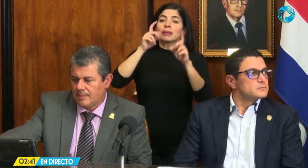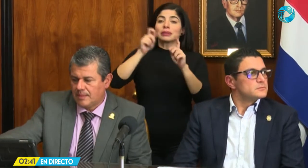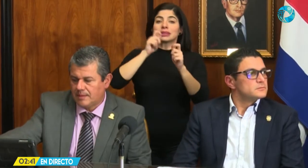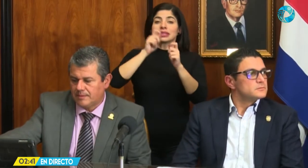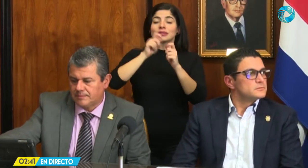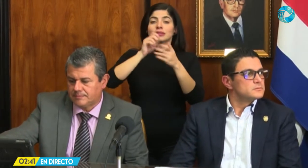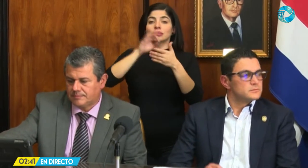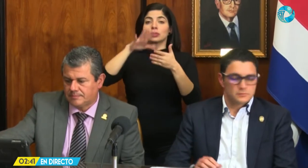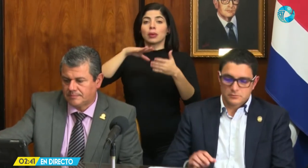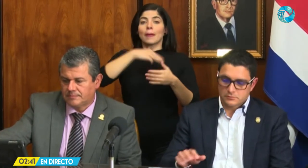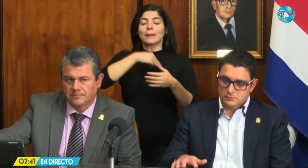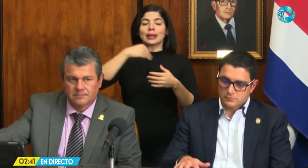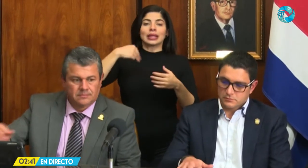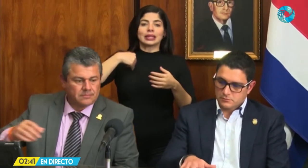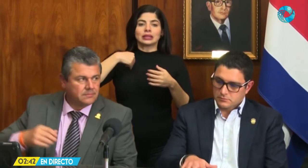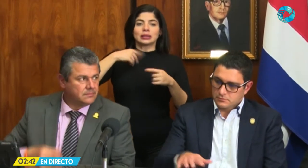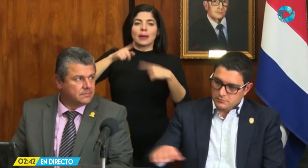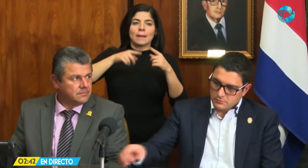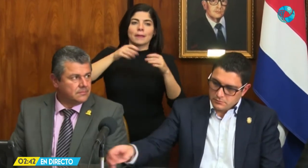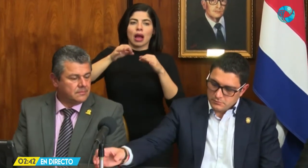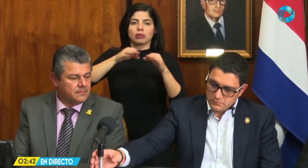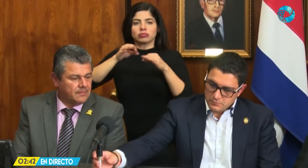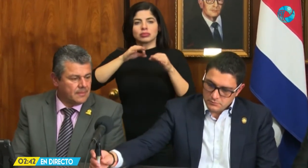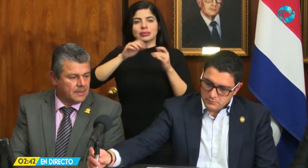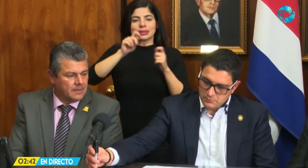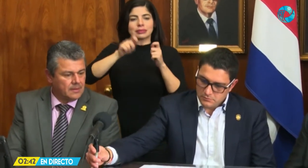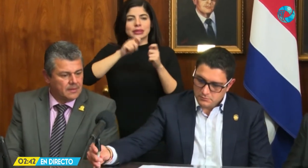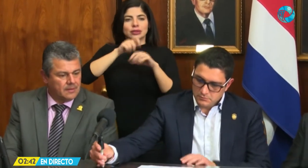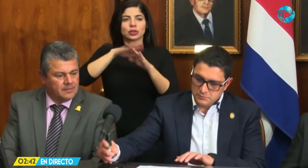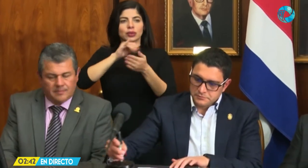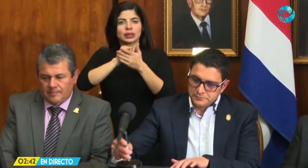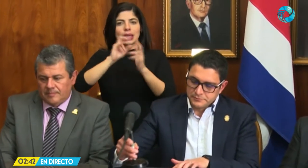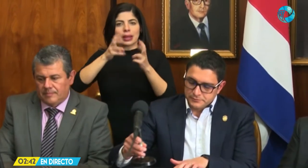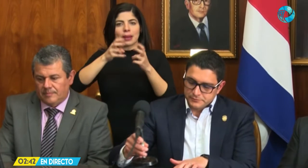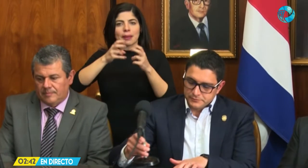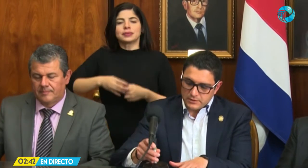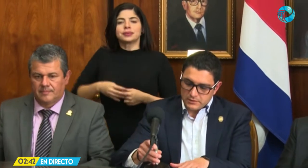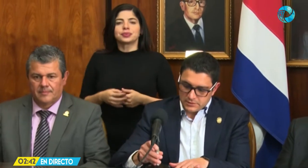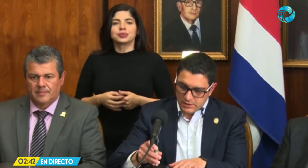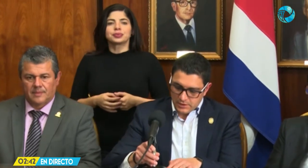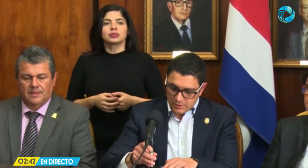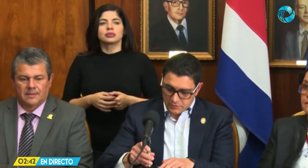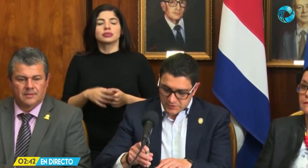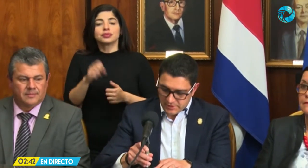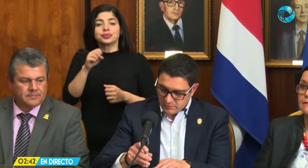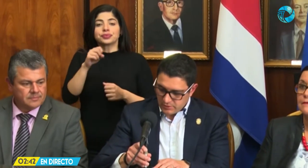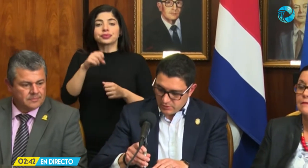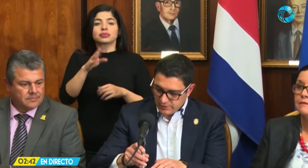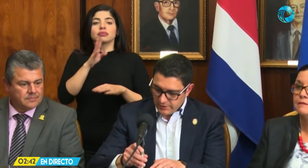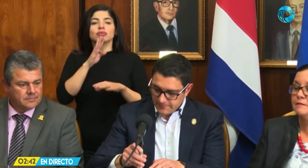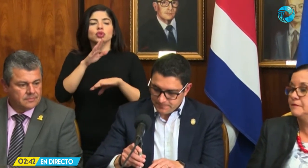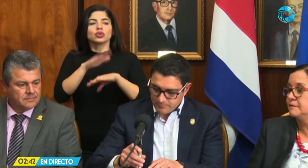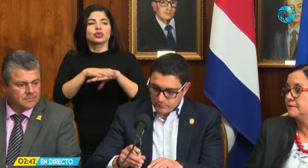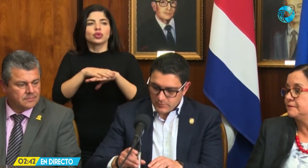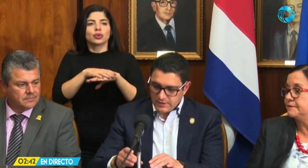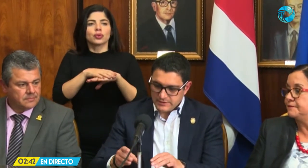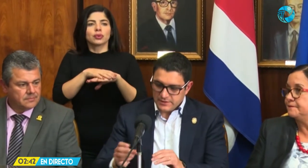centros educativos, el ministro va a dar un mensaje específico en ese tema. Sí, con respecto a lo